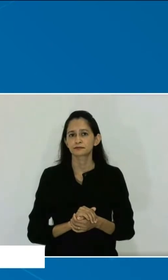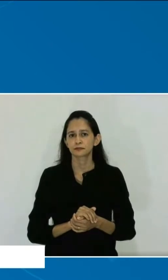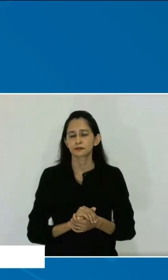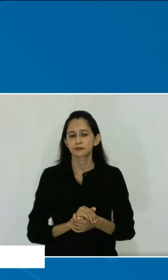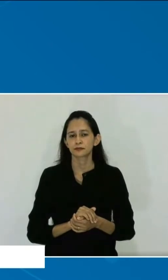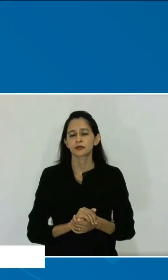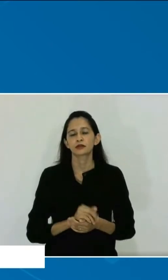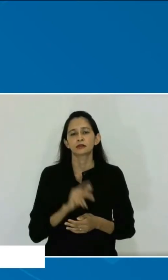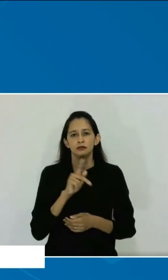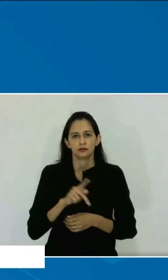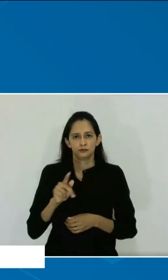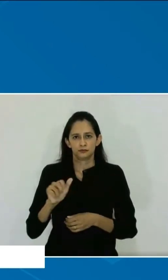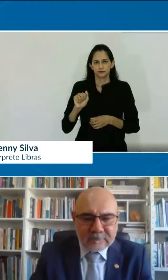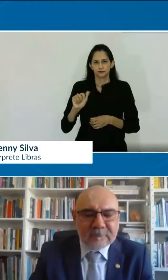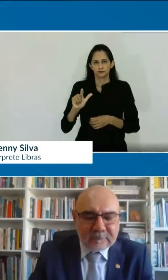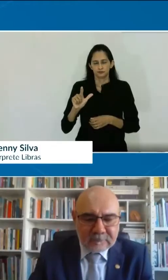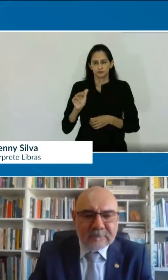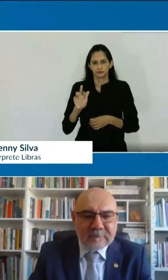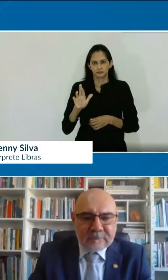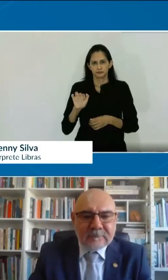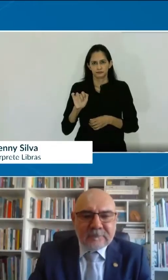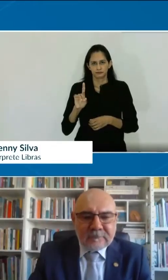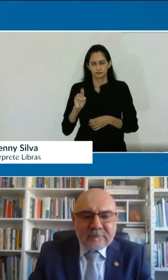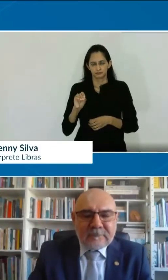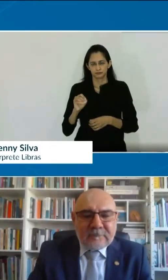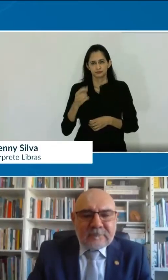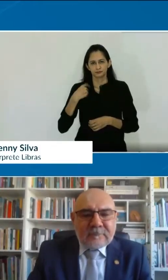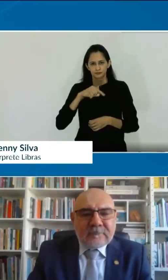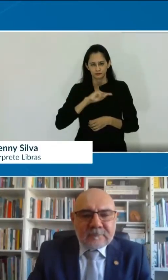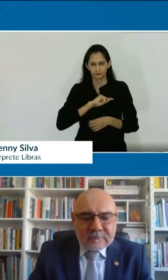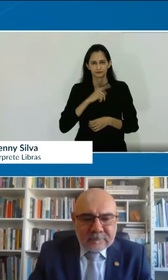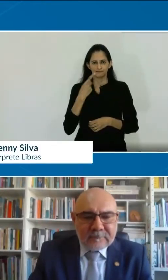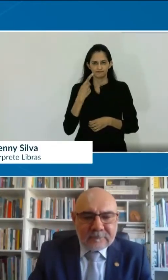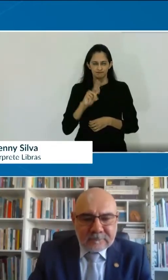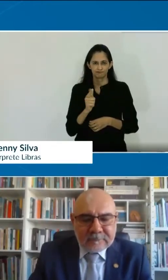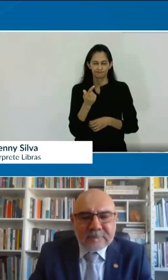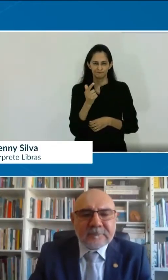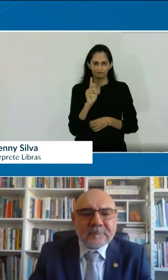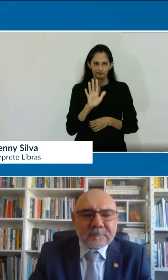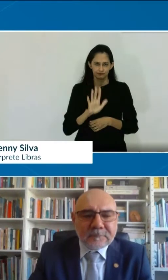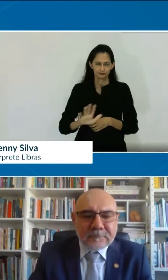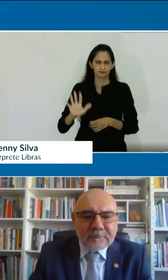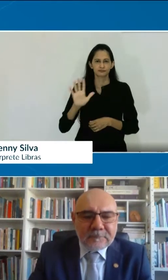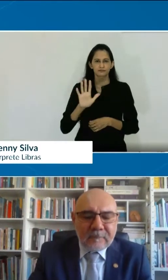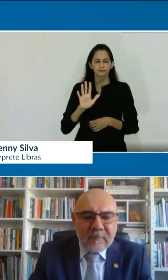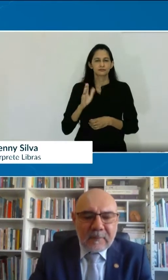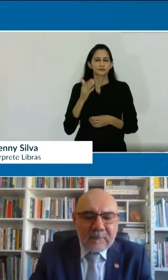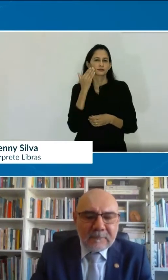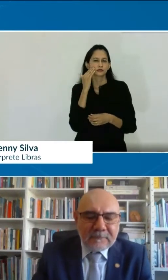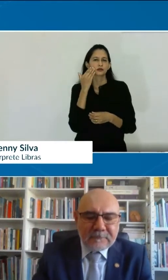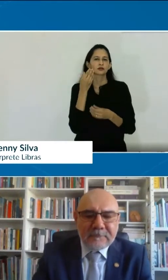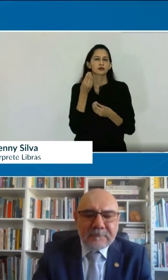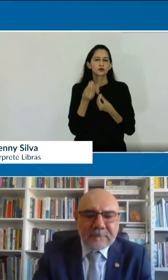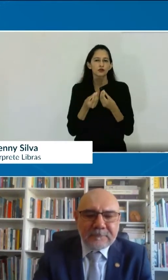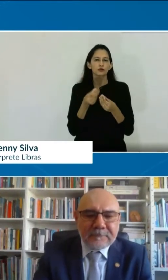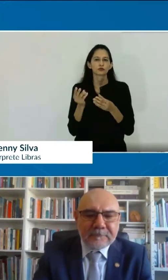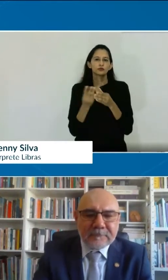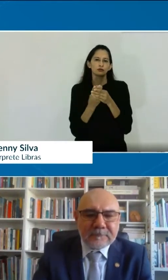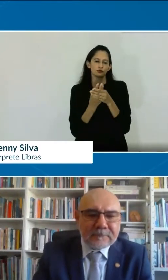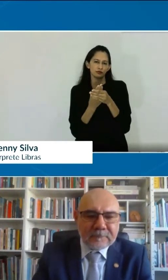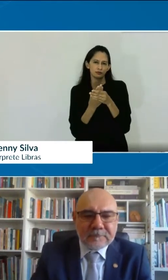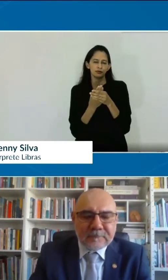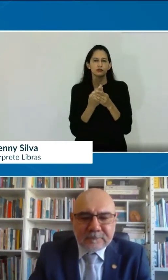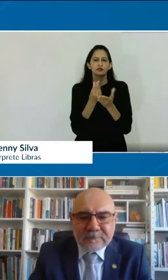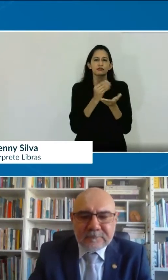professor Alfredo, para nós aqui da região de Goiás, da UFG, entendermos a realidade aí da UFPE, da Federal de Pernambuco, o que esses